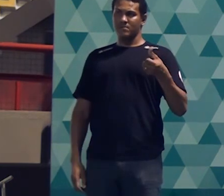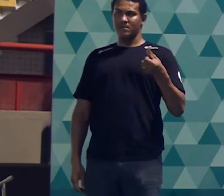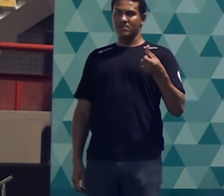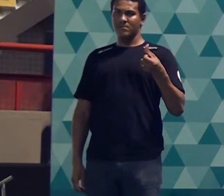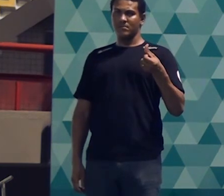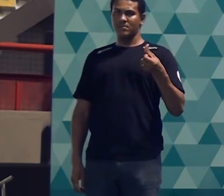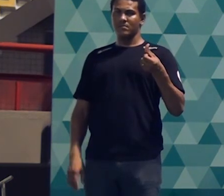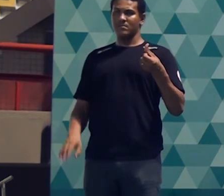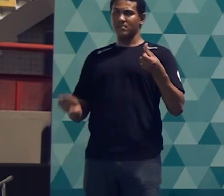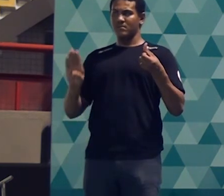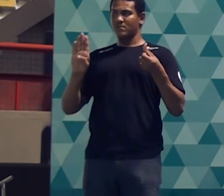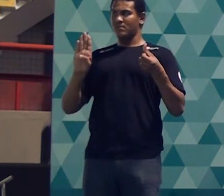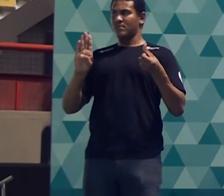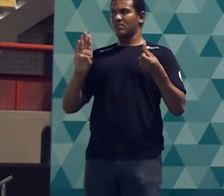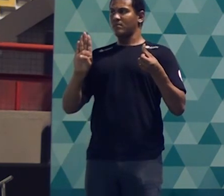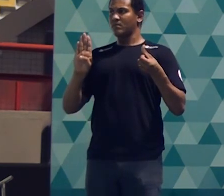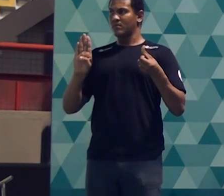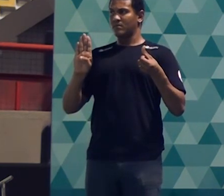6, B de bola.